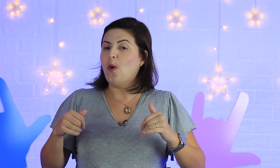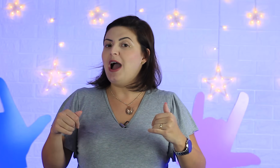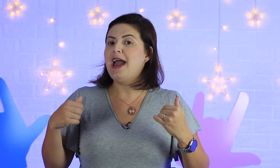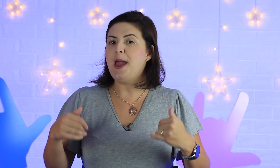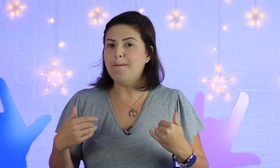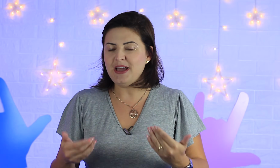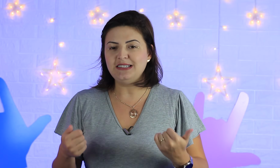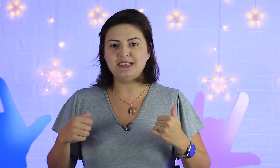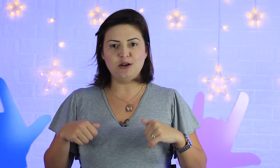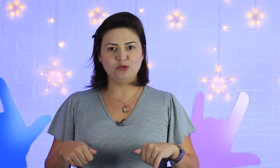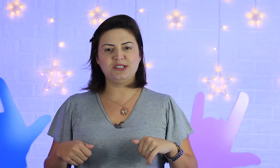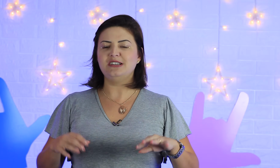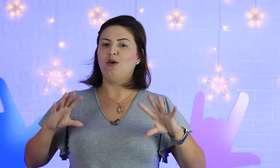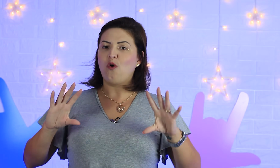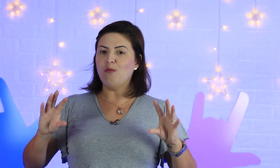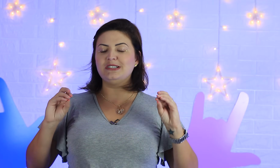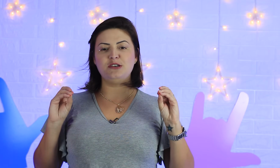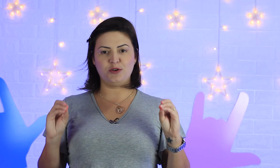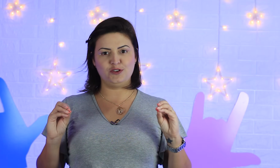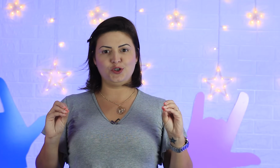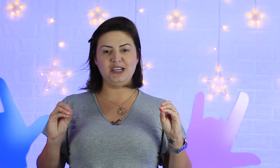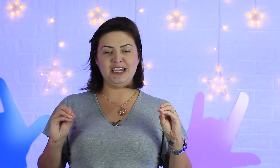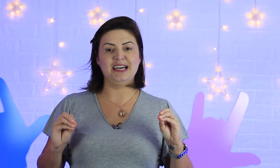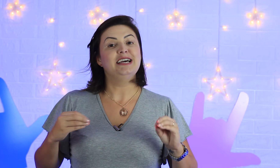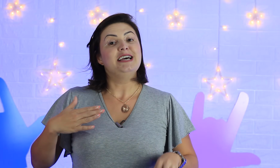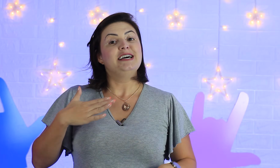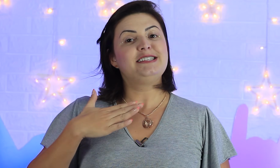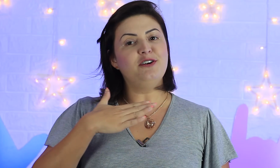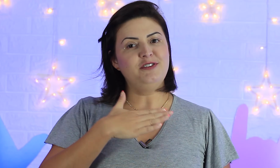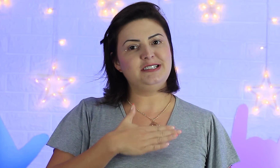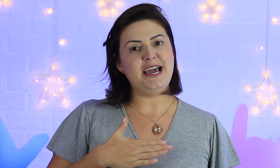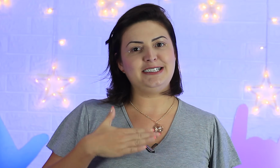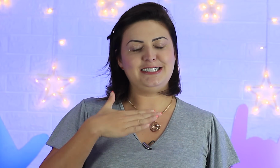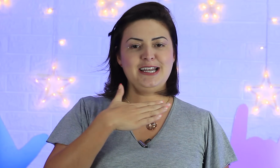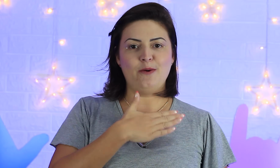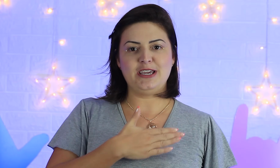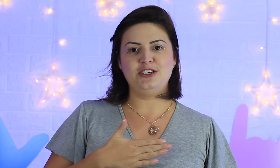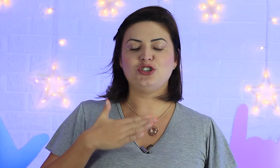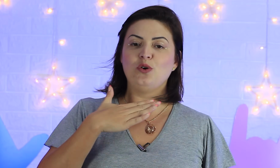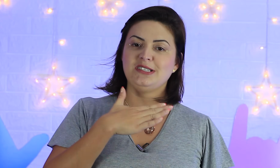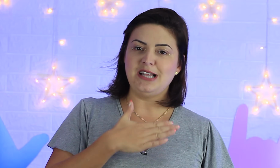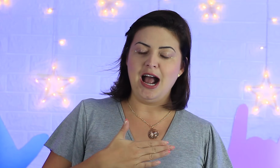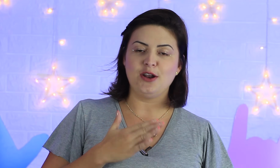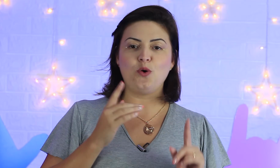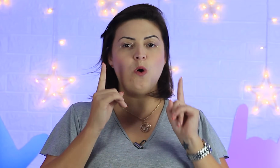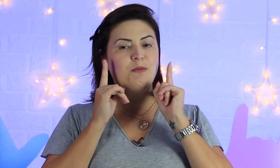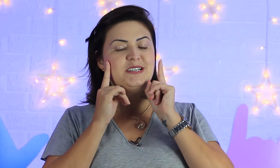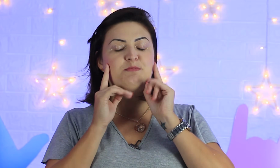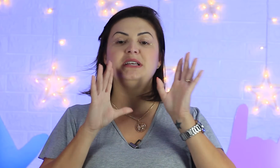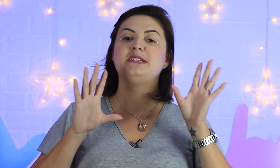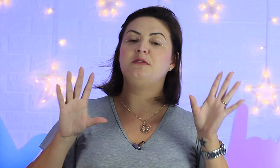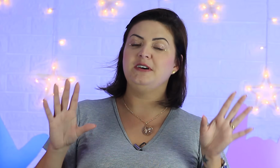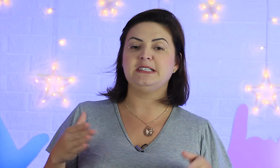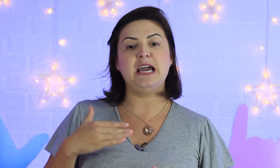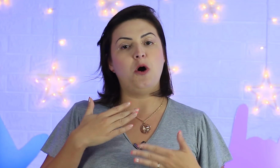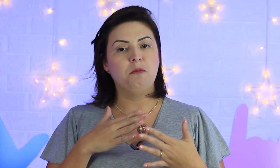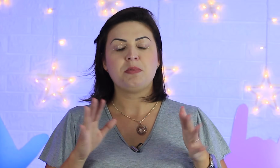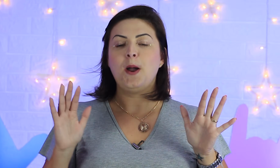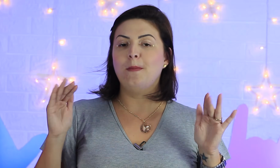com a repetição do sinal. Como assim, professora Aninha? Se eu fizer esse sinal aqui de gostar com uma expressão facial um